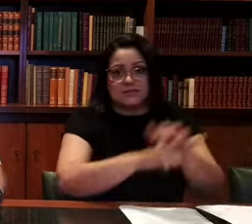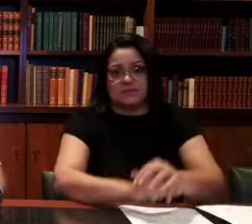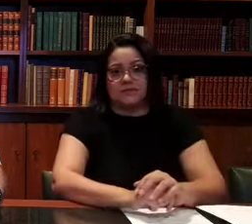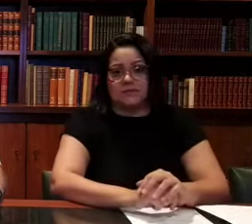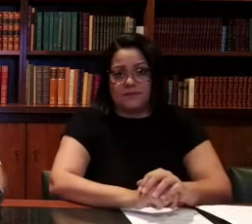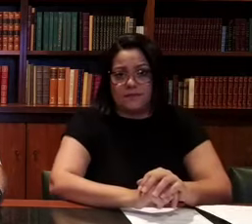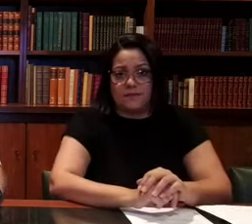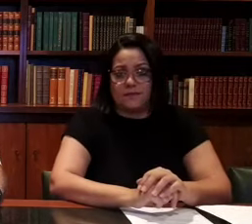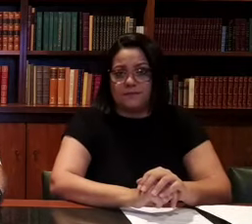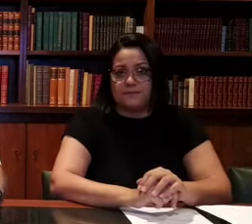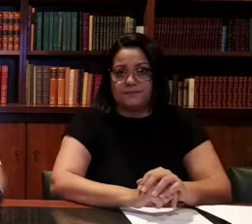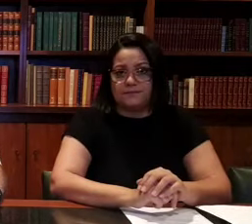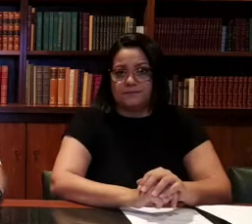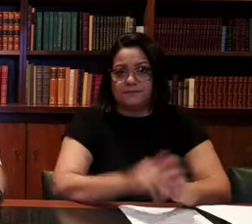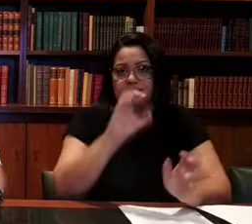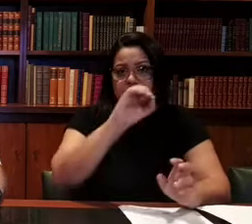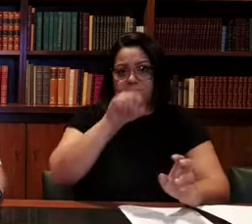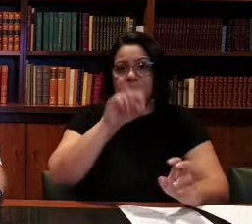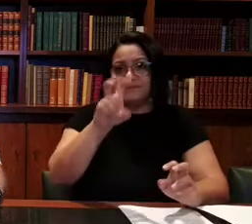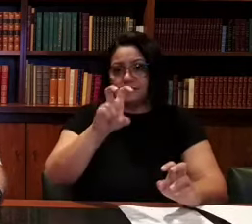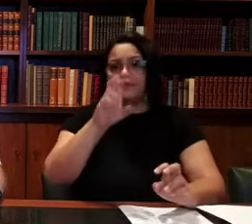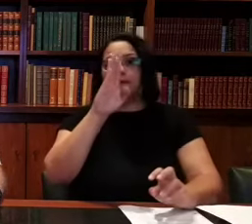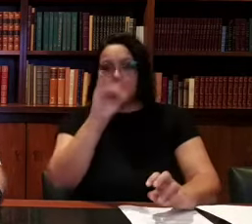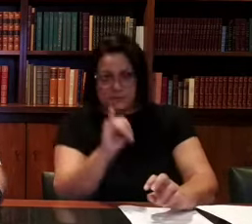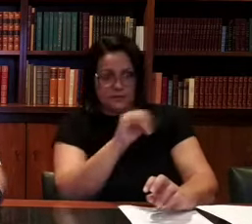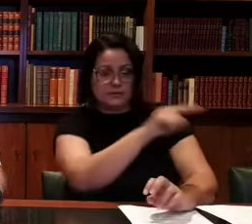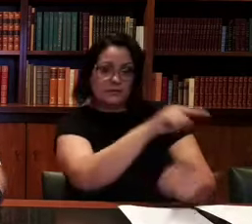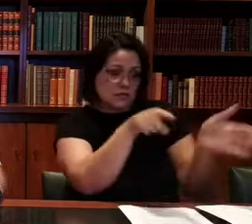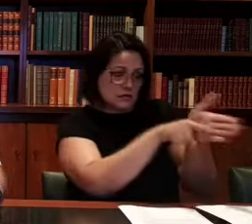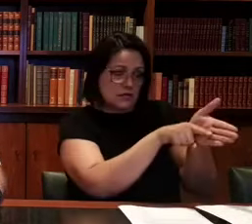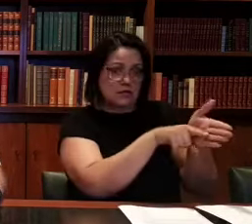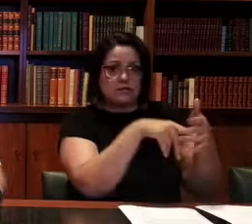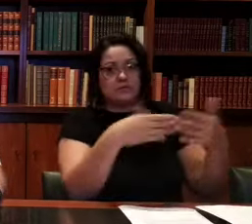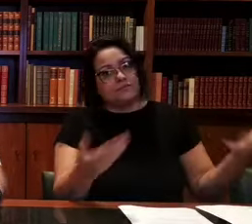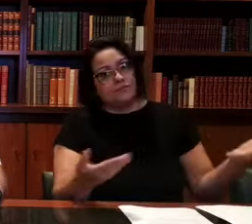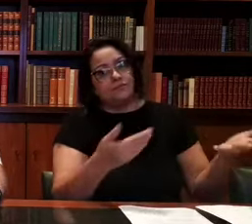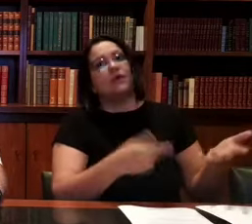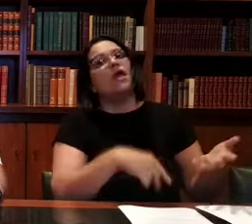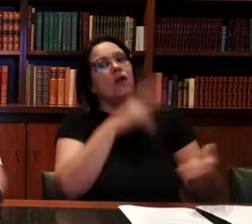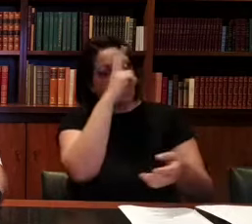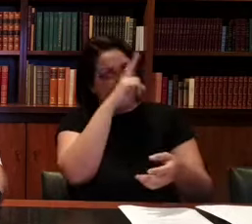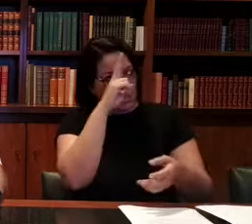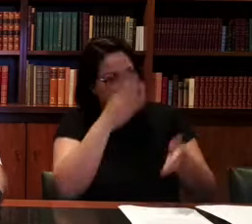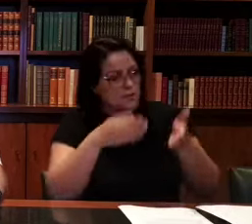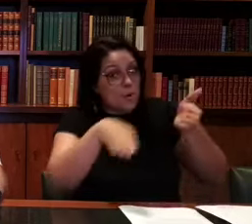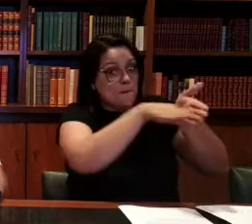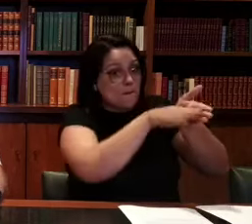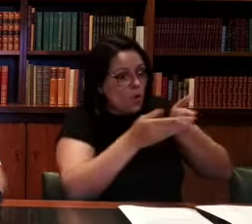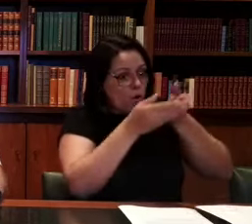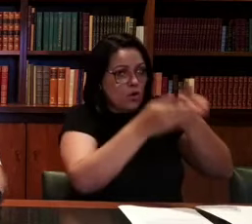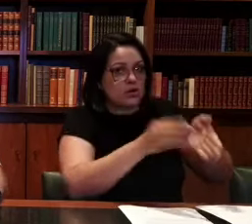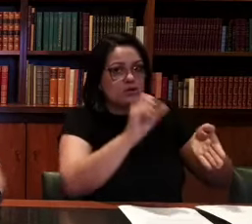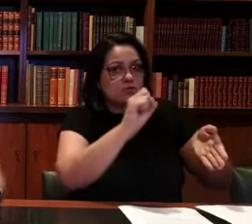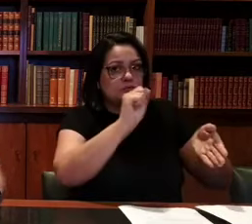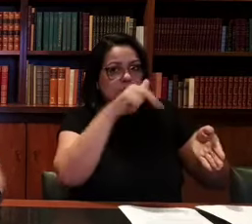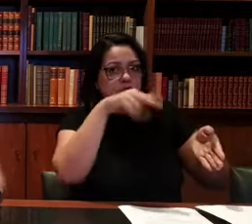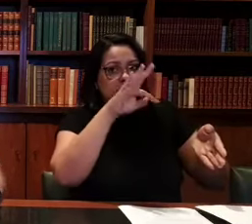tem reduzido bastante é porque não houve assim se aparelhamento das estatais eu lembro do Porto Santo ponta eu quero até traseiro